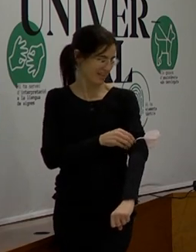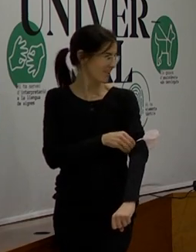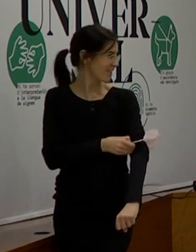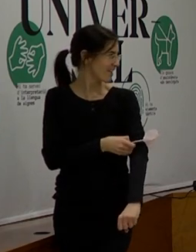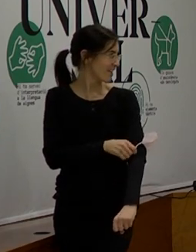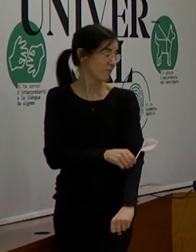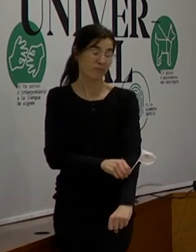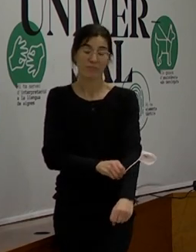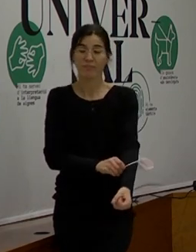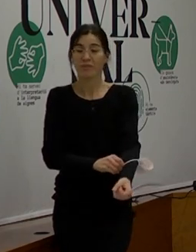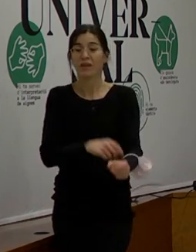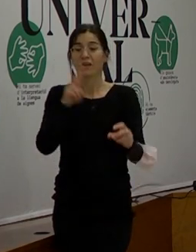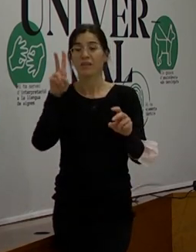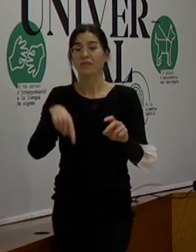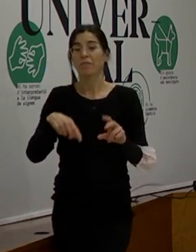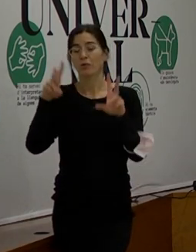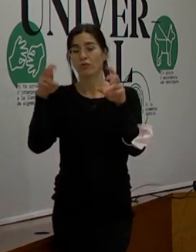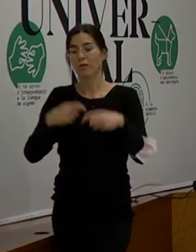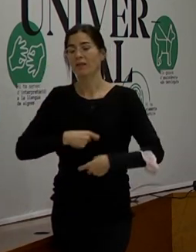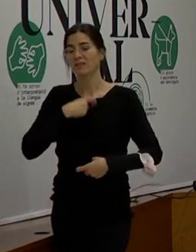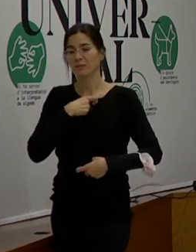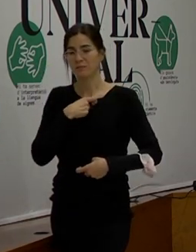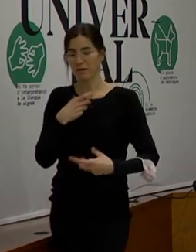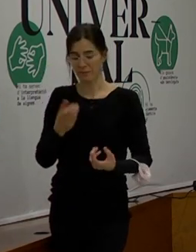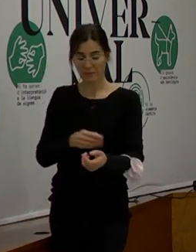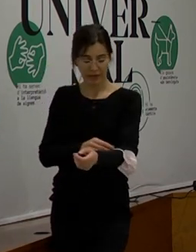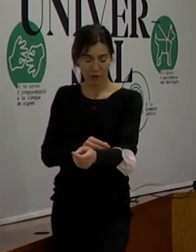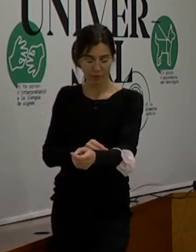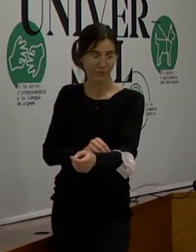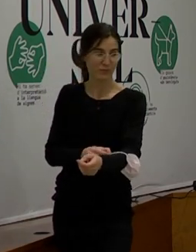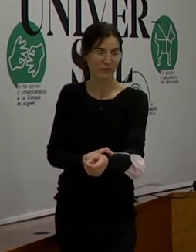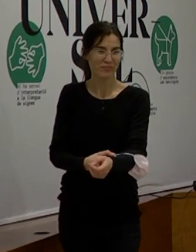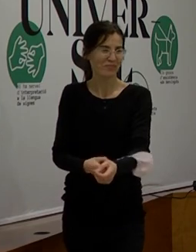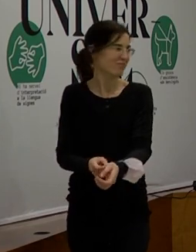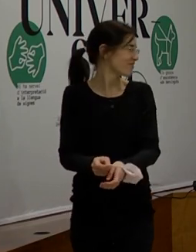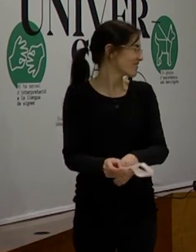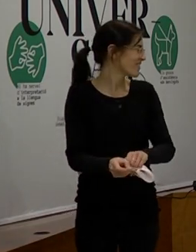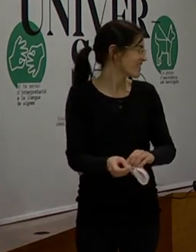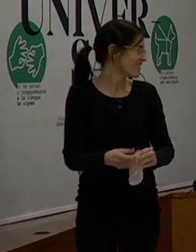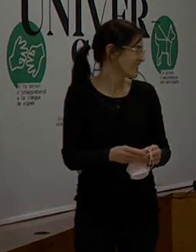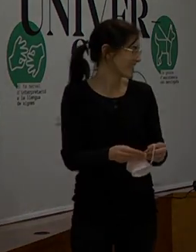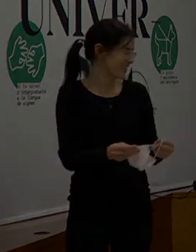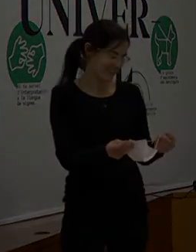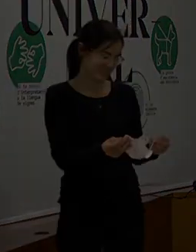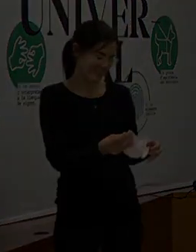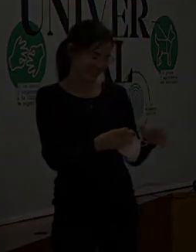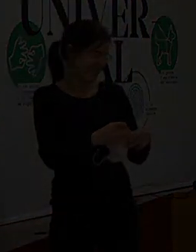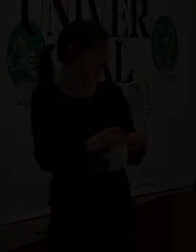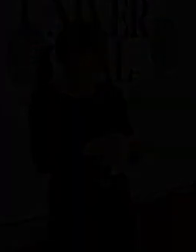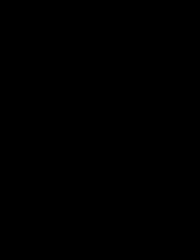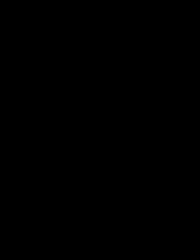És un tema de civisme. No, sí, però la comunitat és a tots. Gràcies. Doncs moltes gràcies a tots.